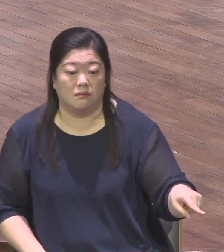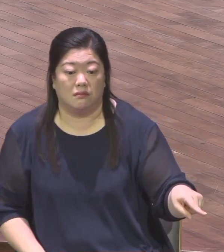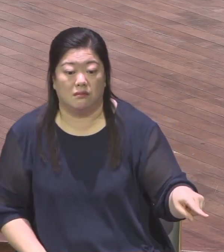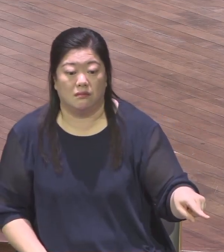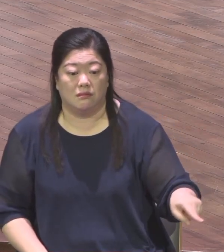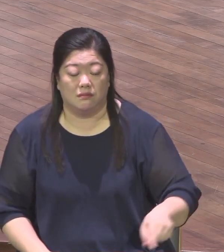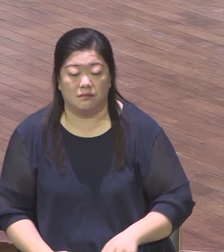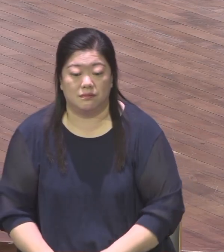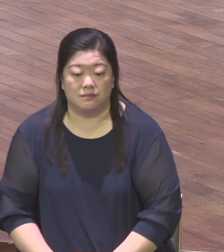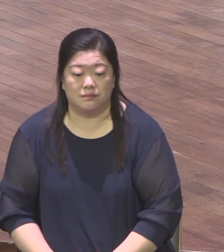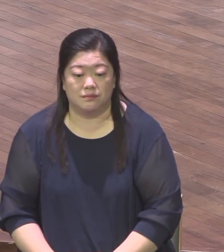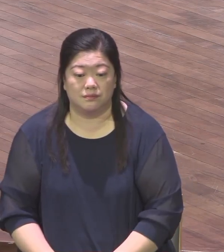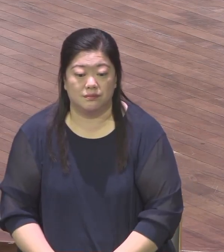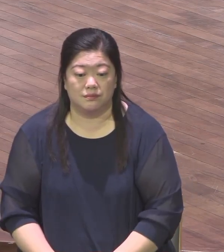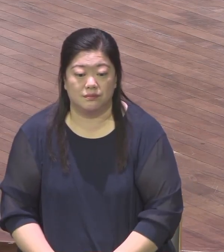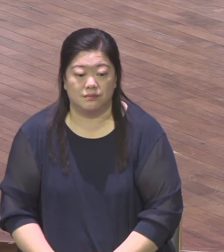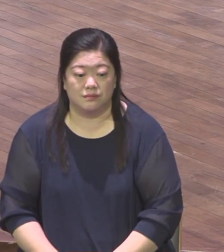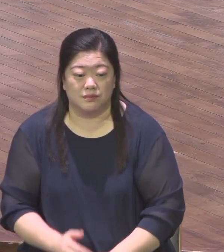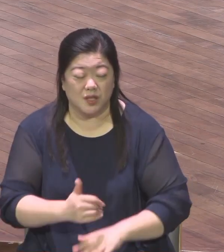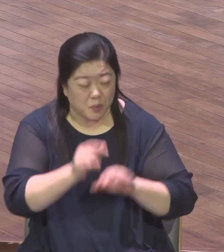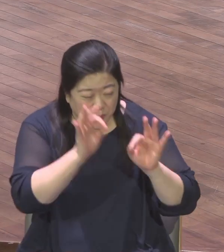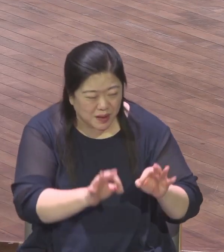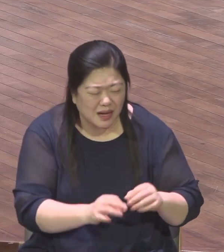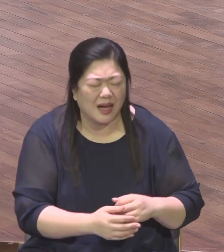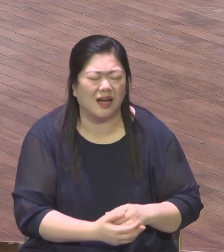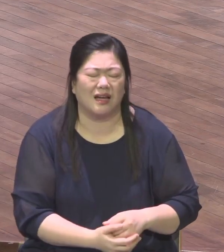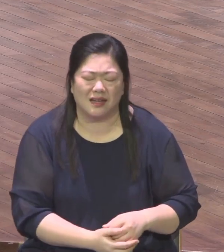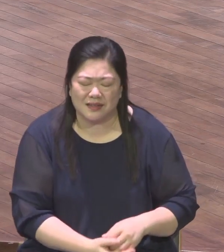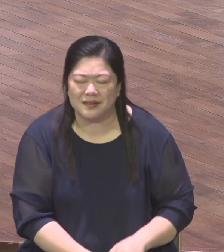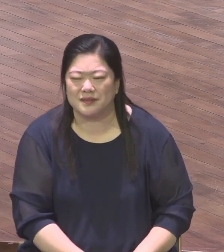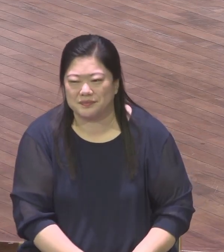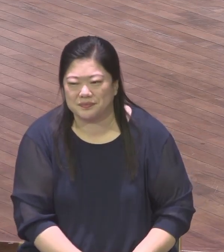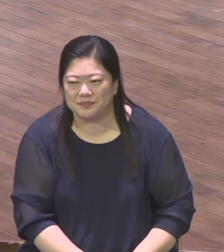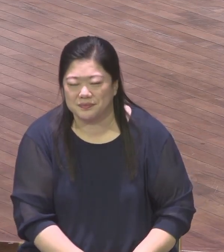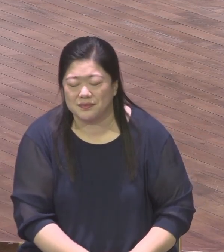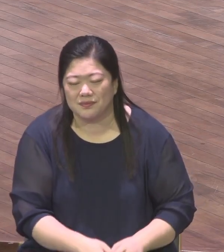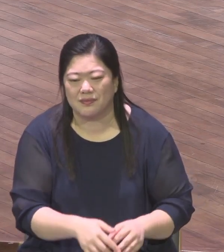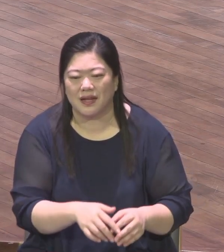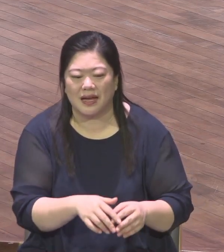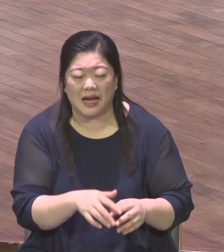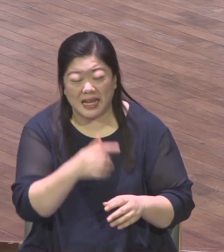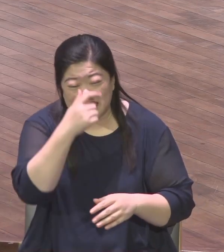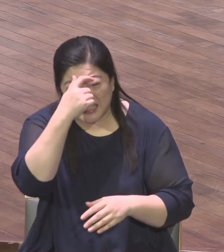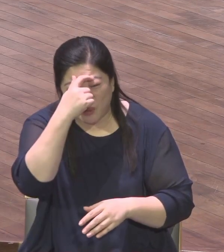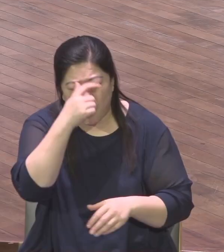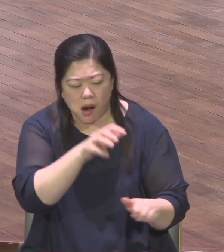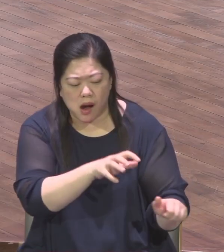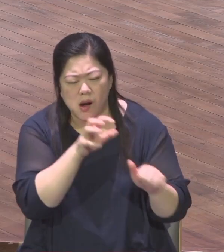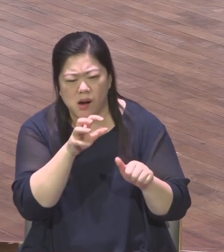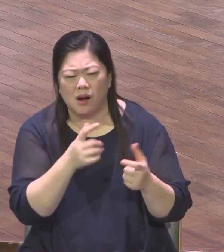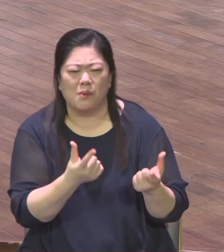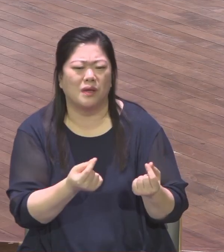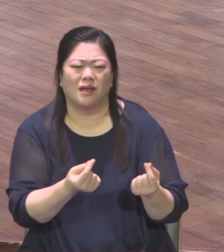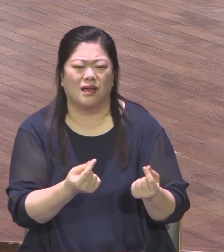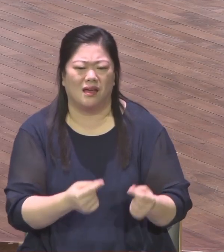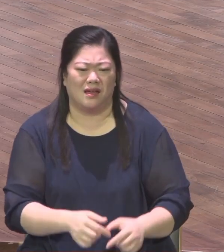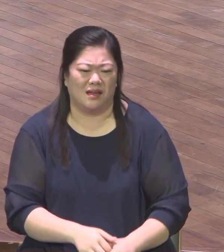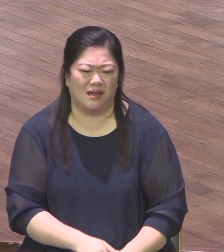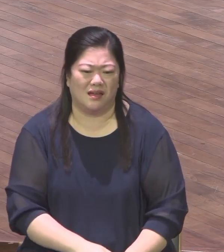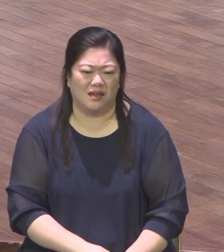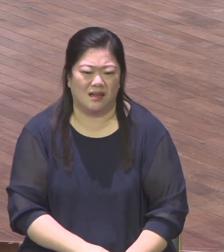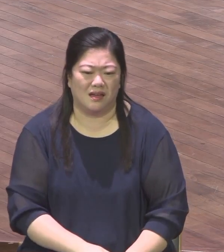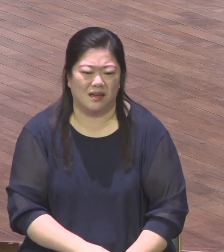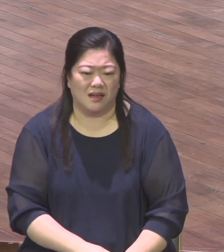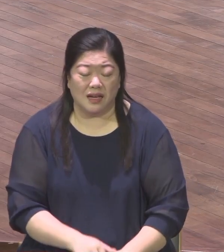한마디로 이들은 종교 쇼를 한 겁니다. 종교 이벤트를 쓴 겁니다. 이렇게 이들이 하나님